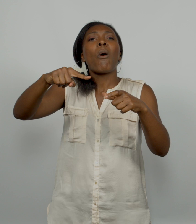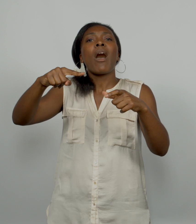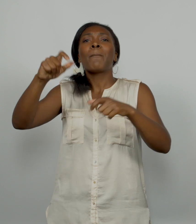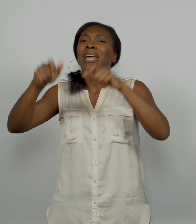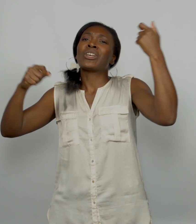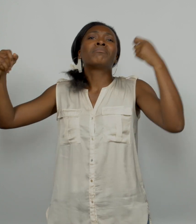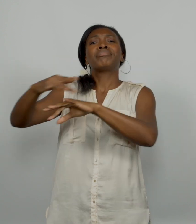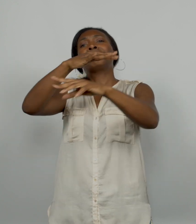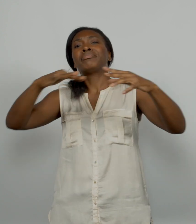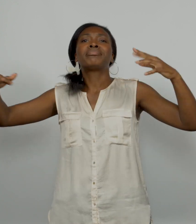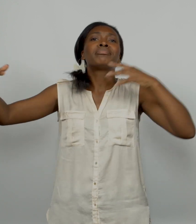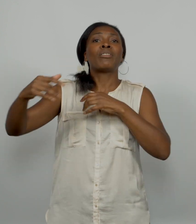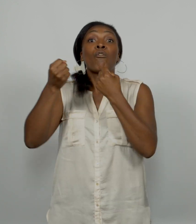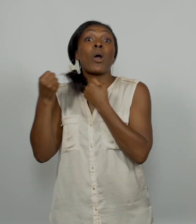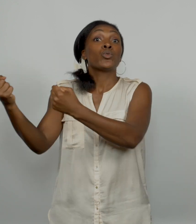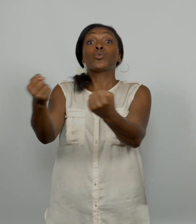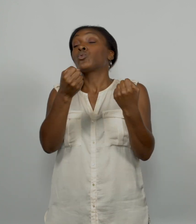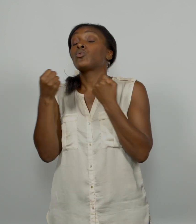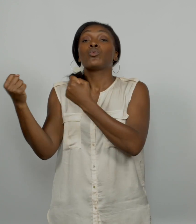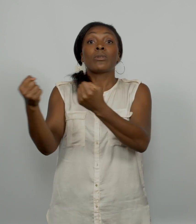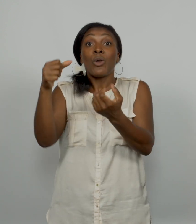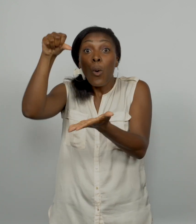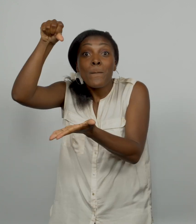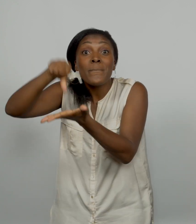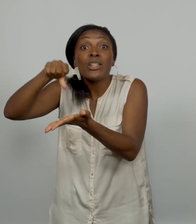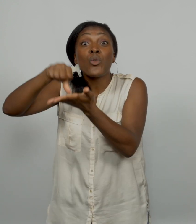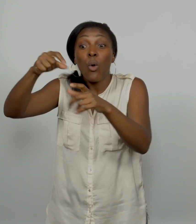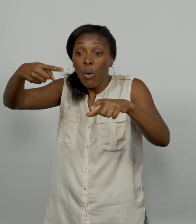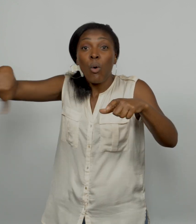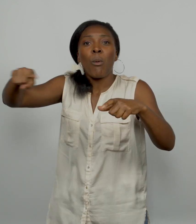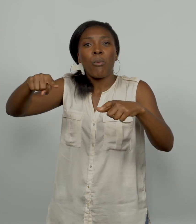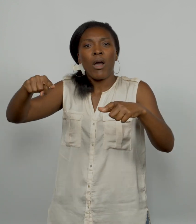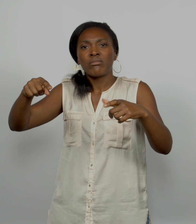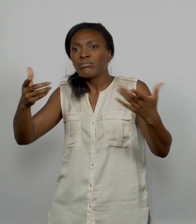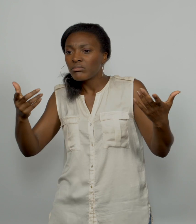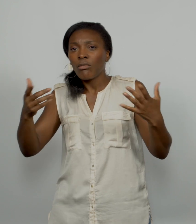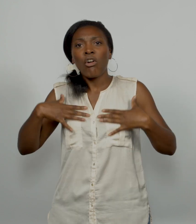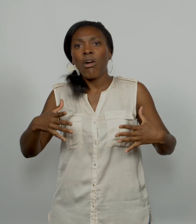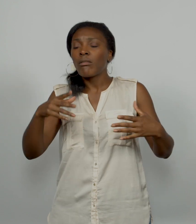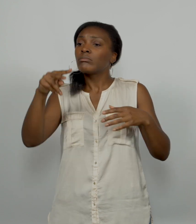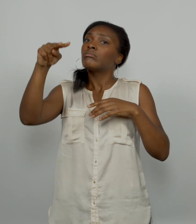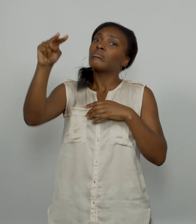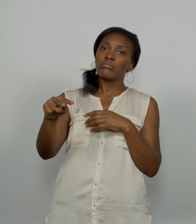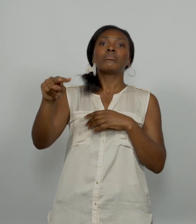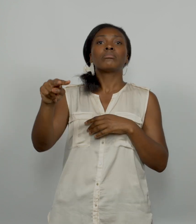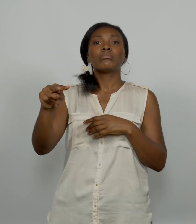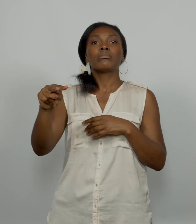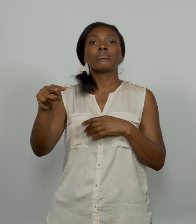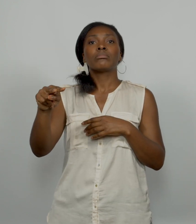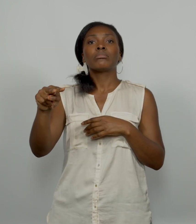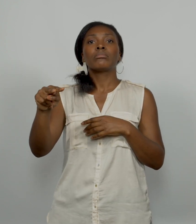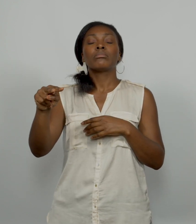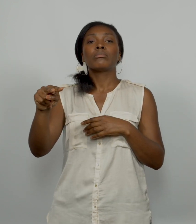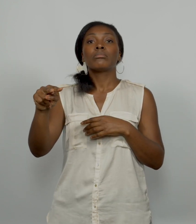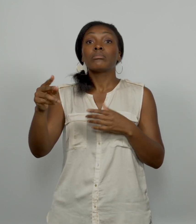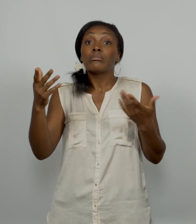les piétons qui circulaient. Au milieu, profondément enfui, faisant presque partie intégrante du béton, il y avait une